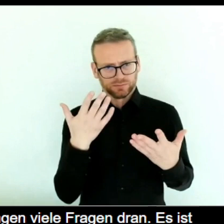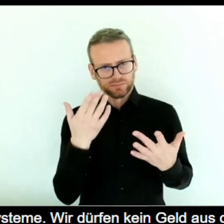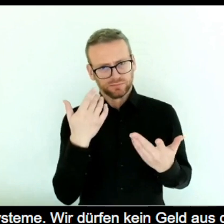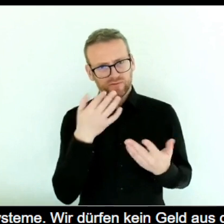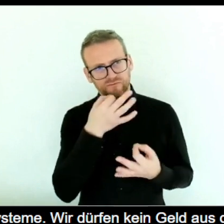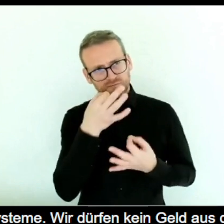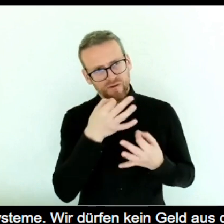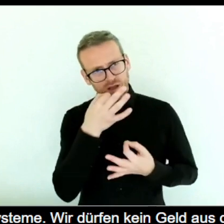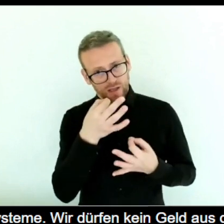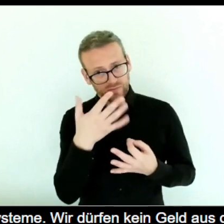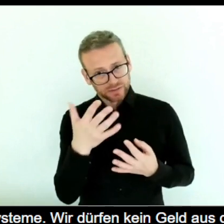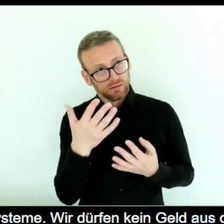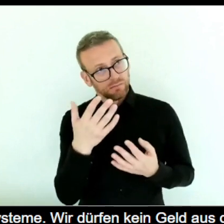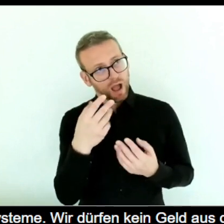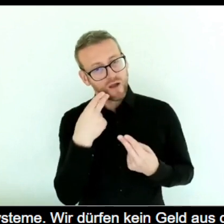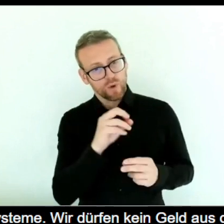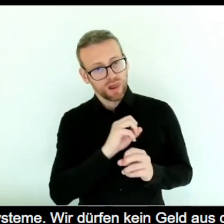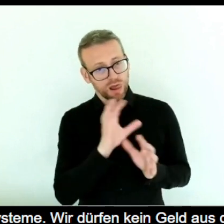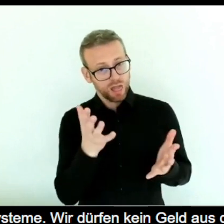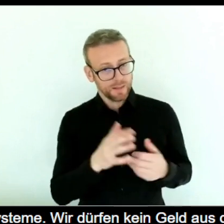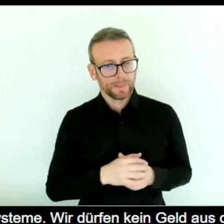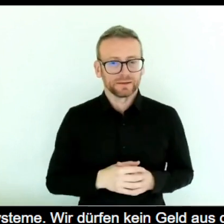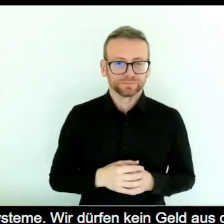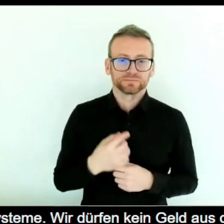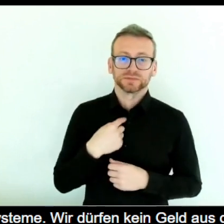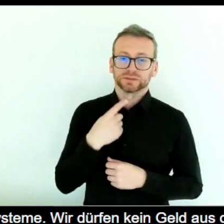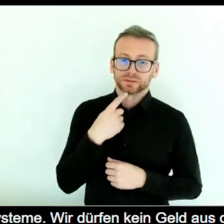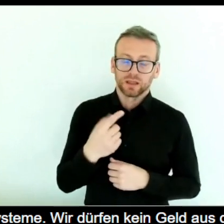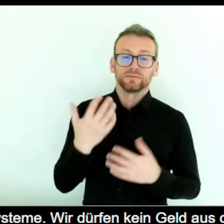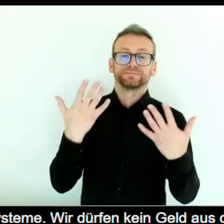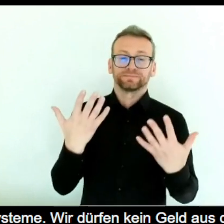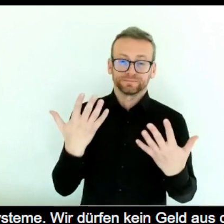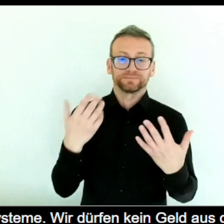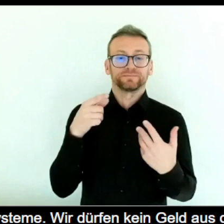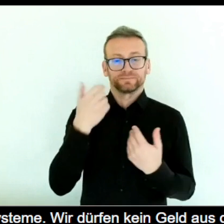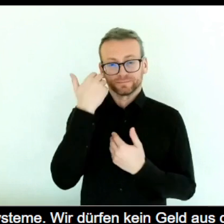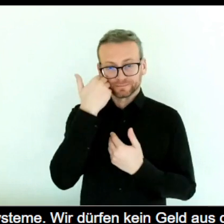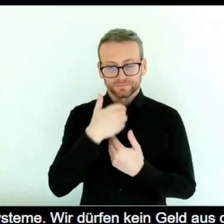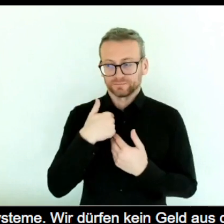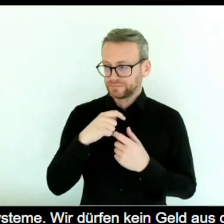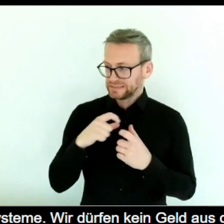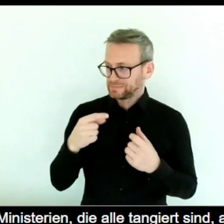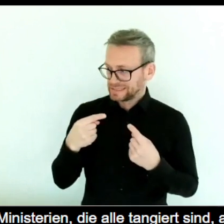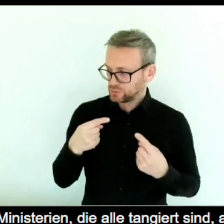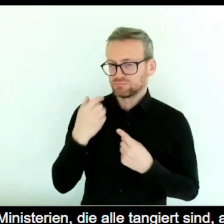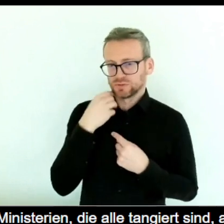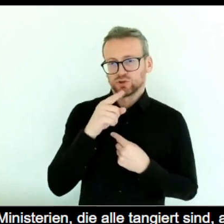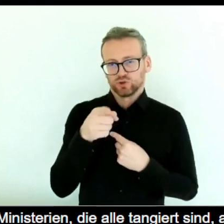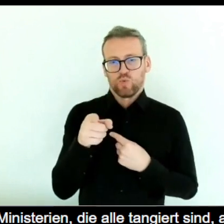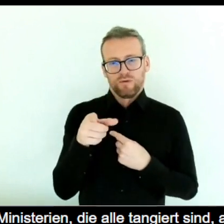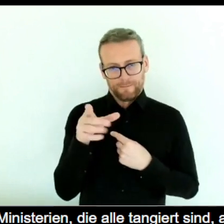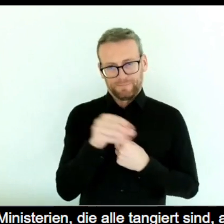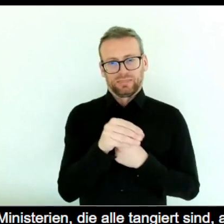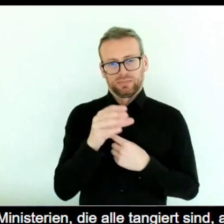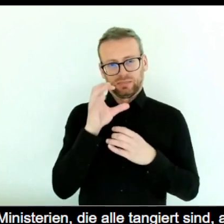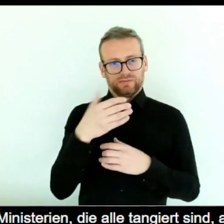Sie haben so gemerkt, das war nicht jetzt ich. Die Kollegin aus Bremen und der Kollege aus Baden-Württemberg, die sind mindestens so sauer wie ich.